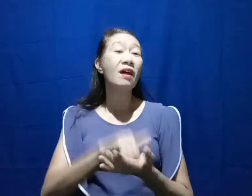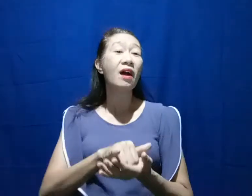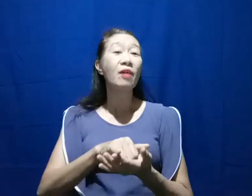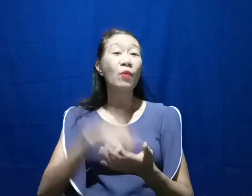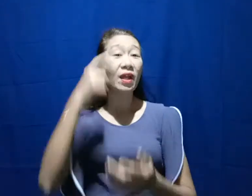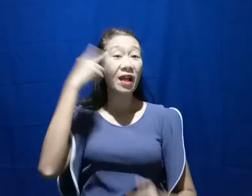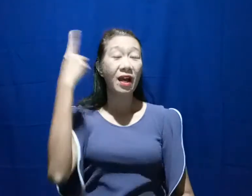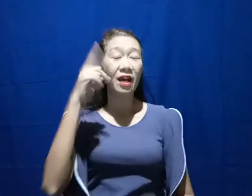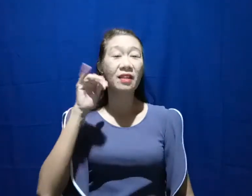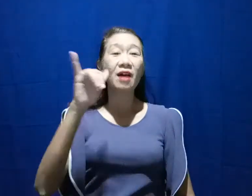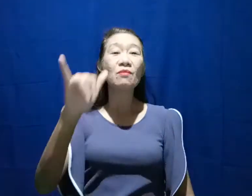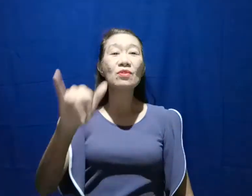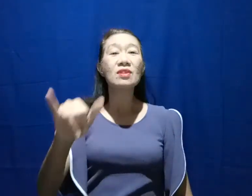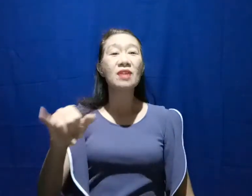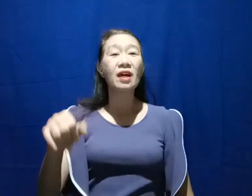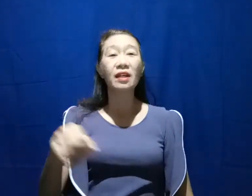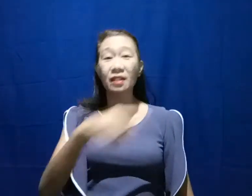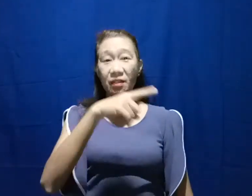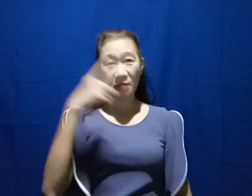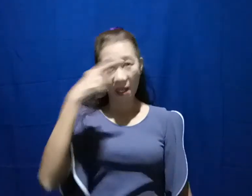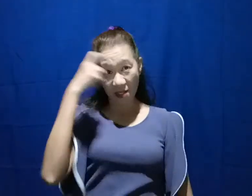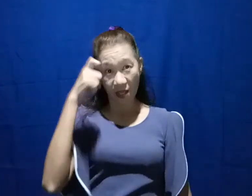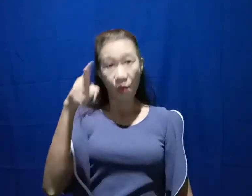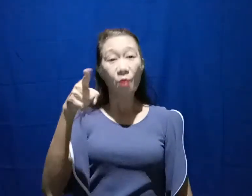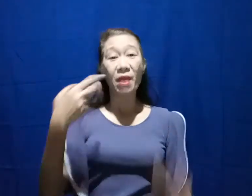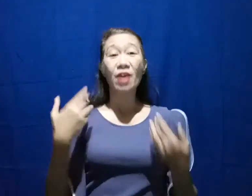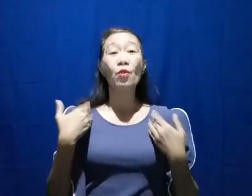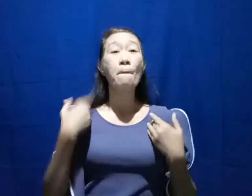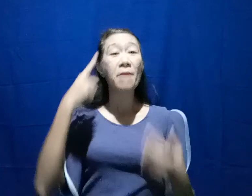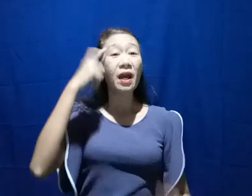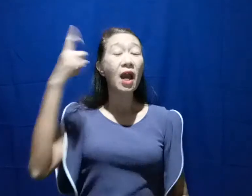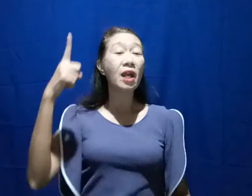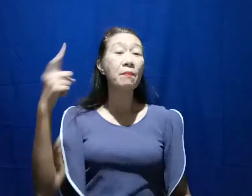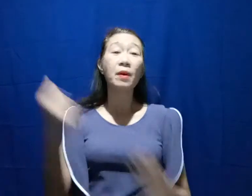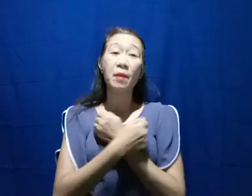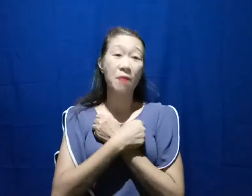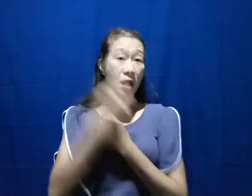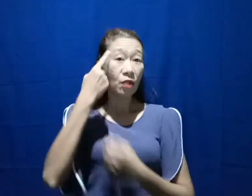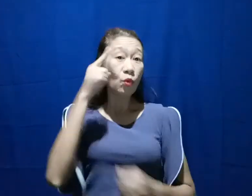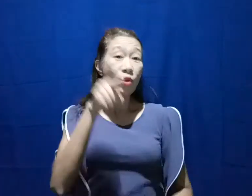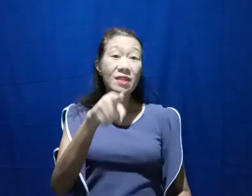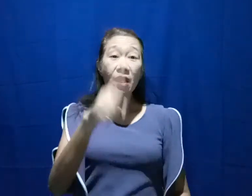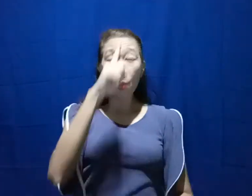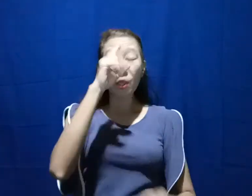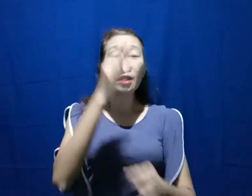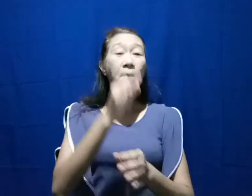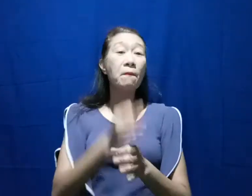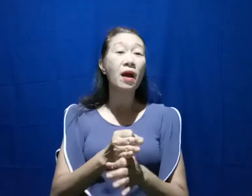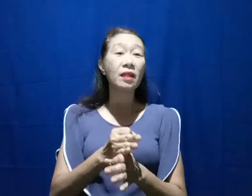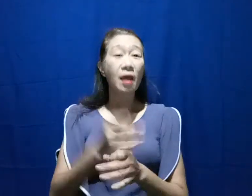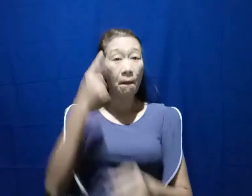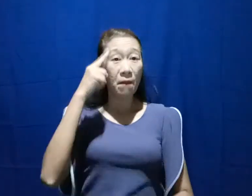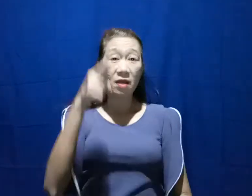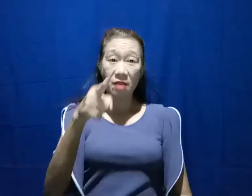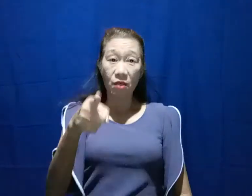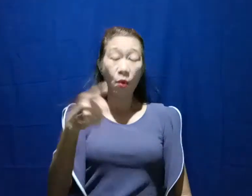walang katapusan Dahil sa'yo, mayro'ng pangarap, pagmamahal ko sa'yo'y tapat Para sa'yo,